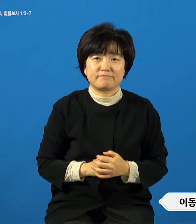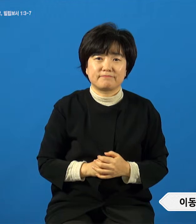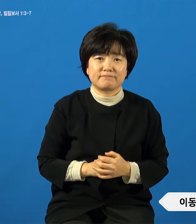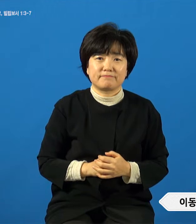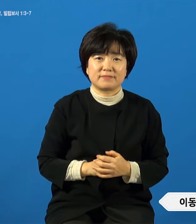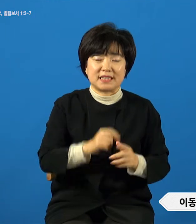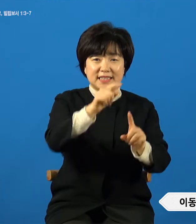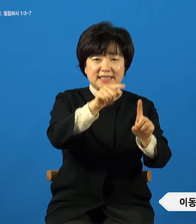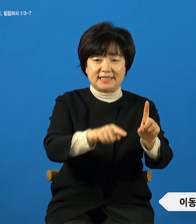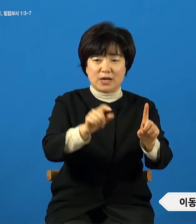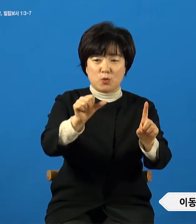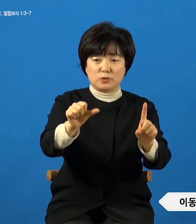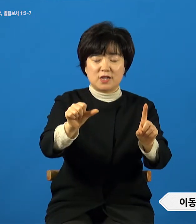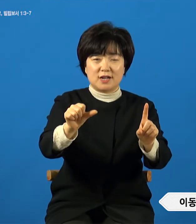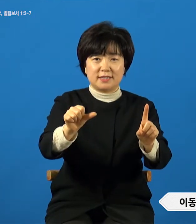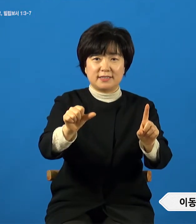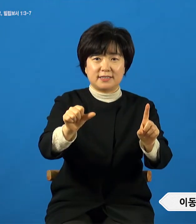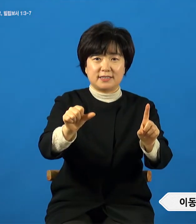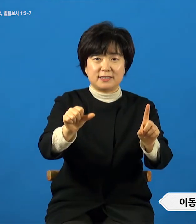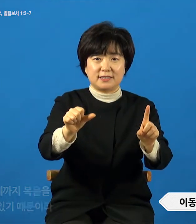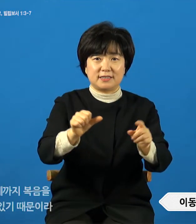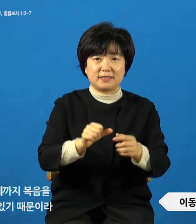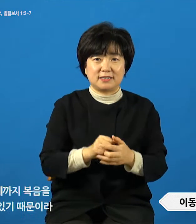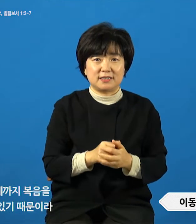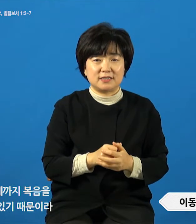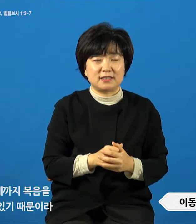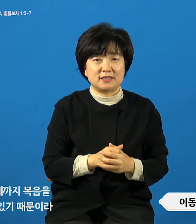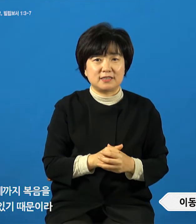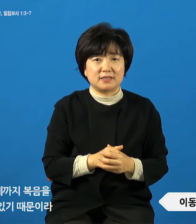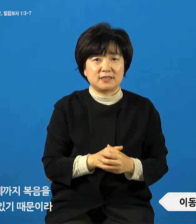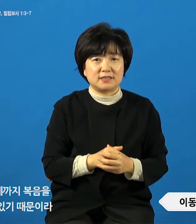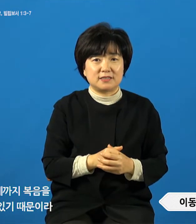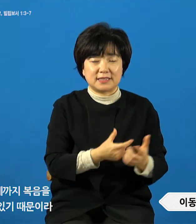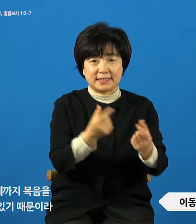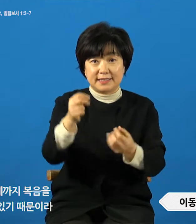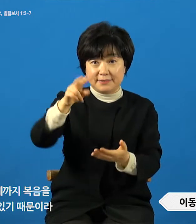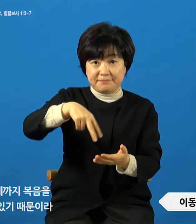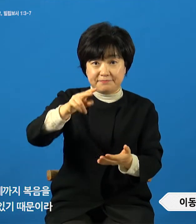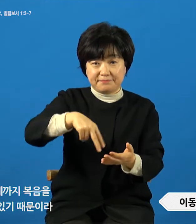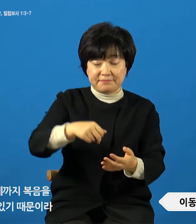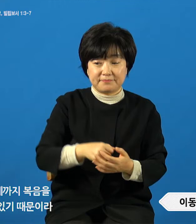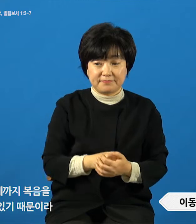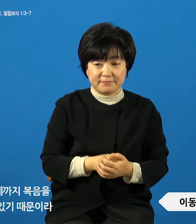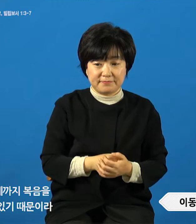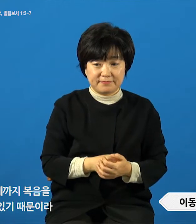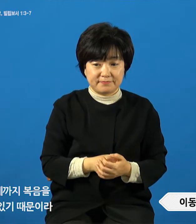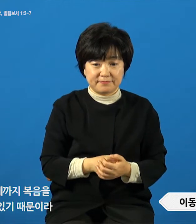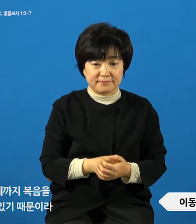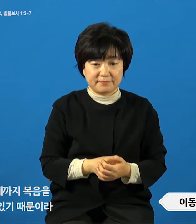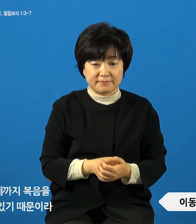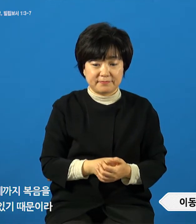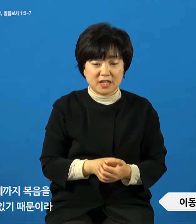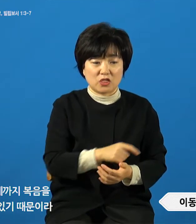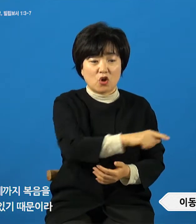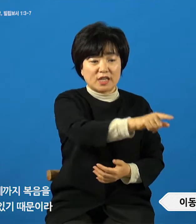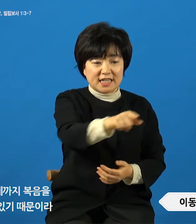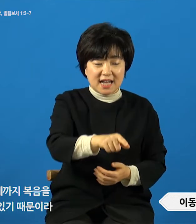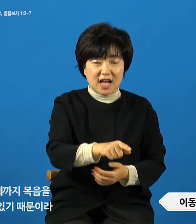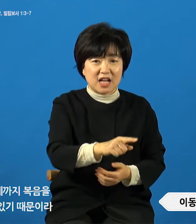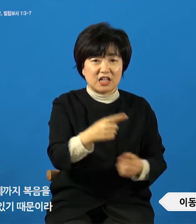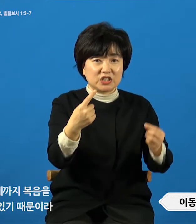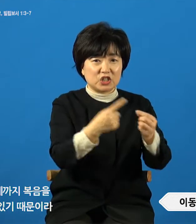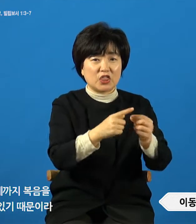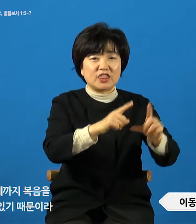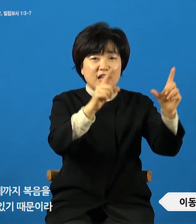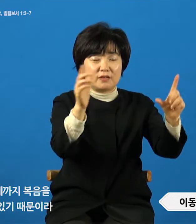1장 5절, 빌립보서 1장 5절을 다시 읽겠습니다. 다 함께 읽습니다. 빌립보서 1장 5절 시작. 너희가